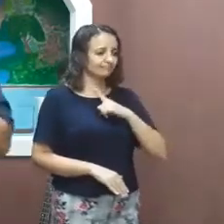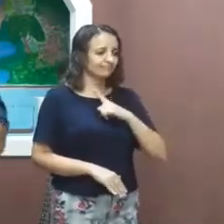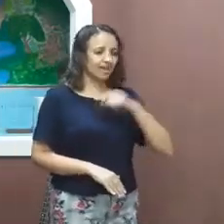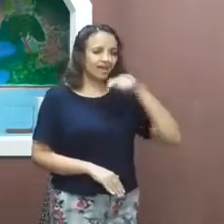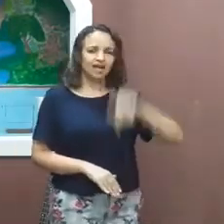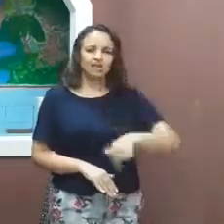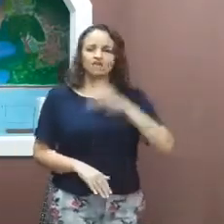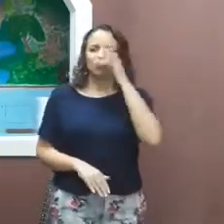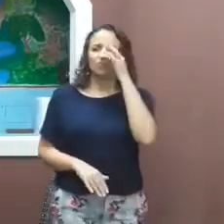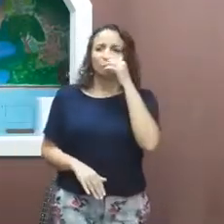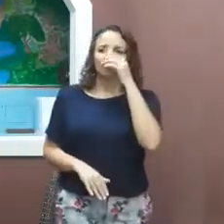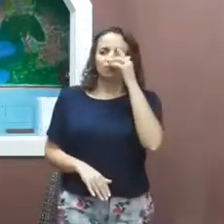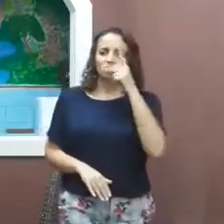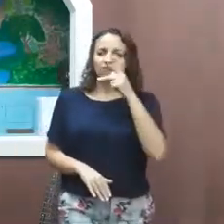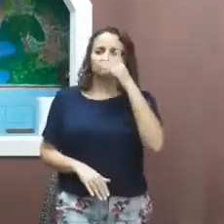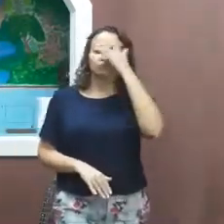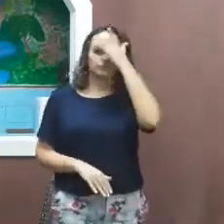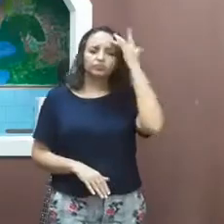estimativa?